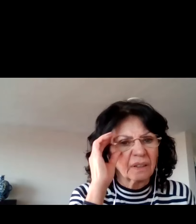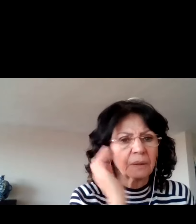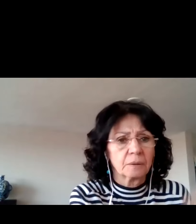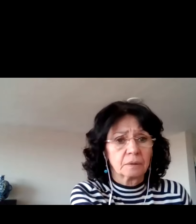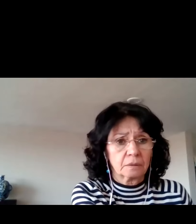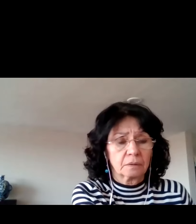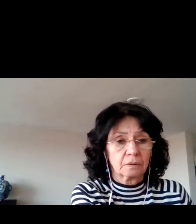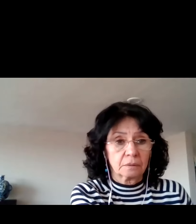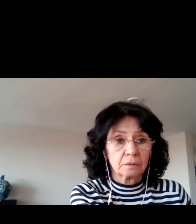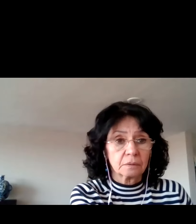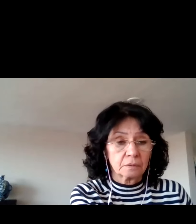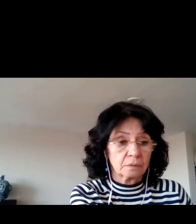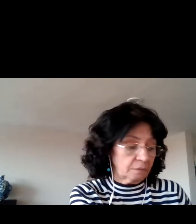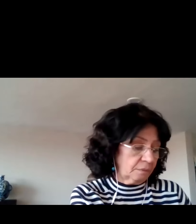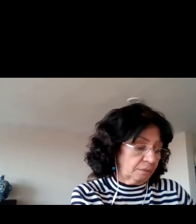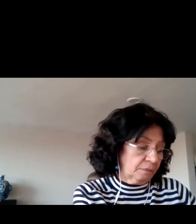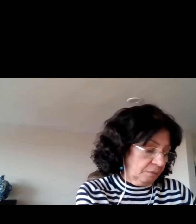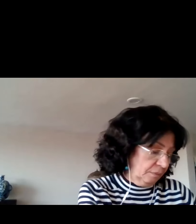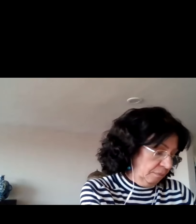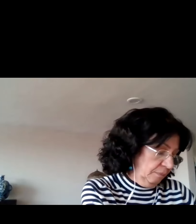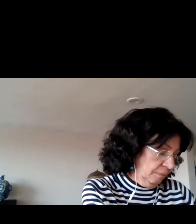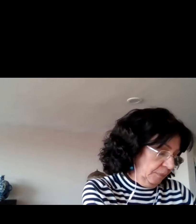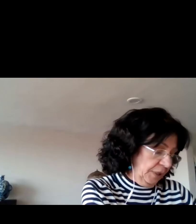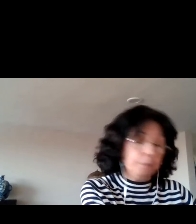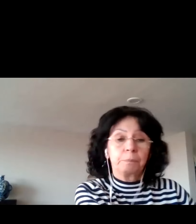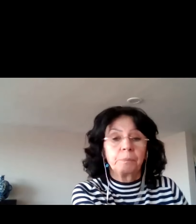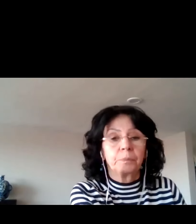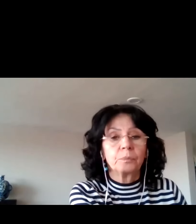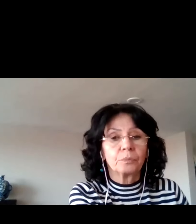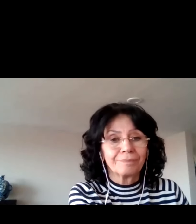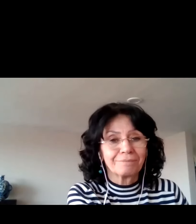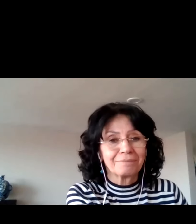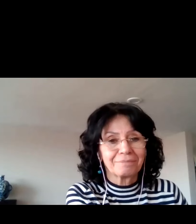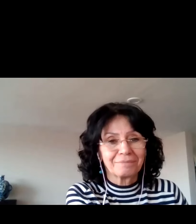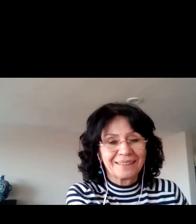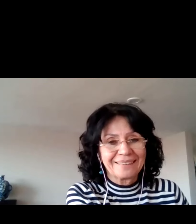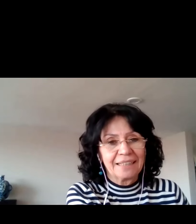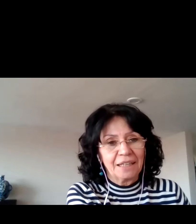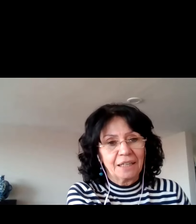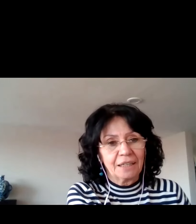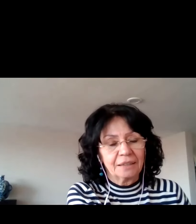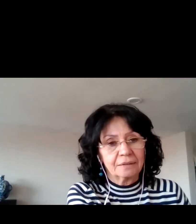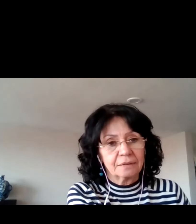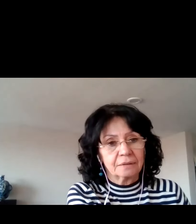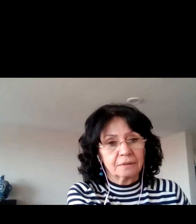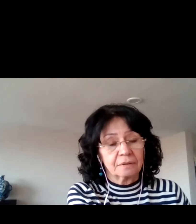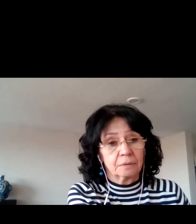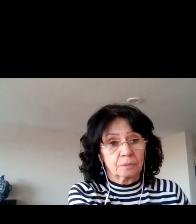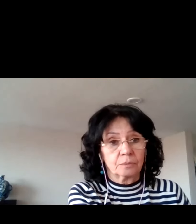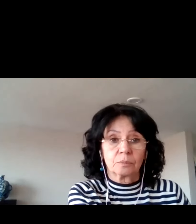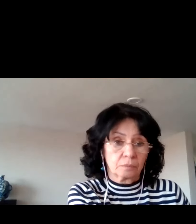estamos viendo ahorita se cumpla. Sí. Vamos a ver más adelante todo el tema de la seguridad